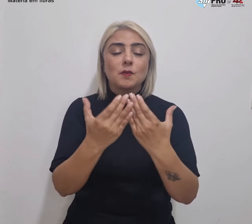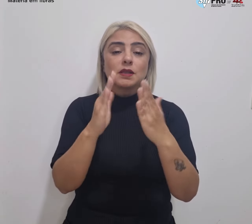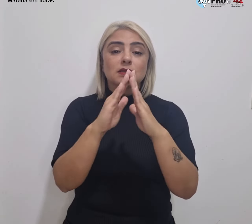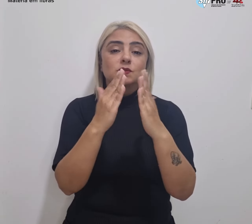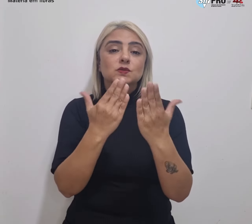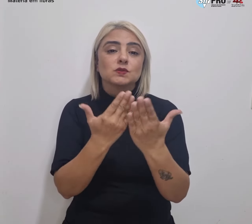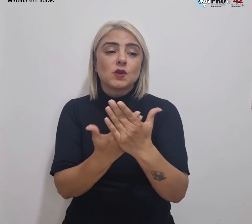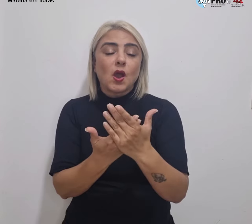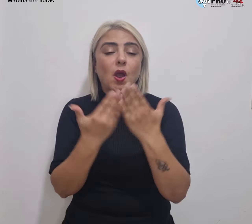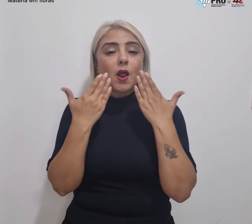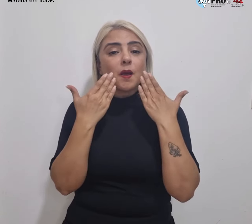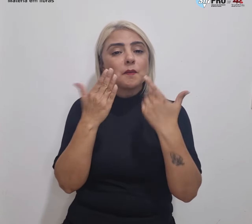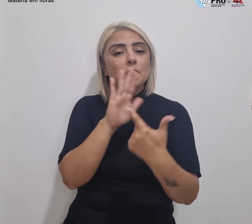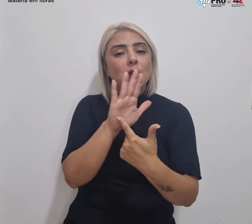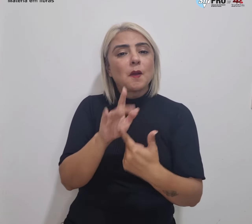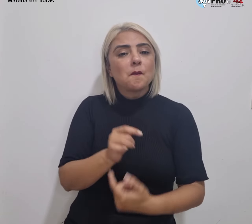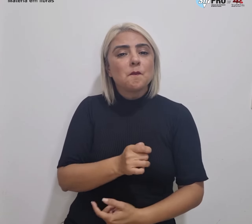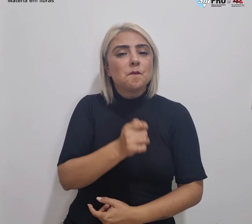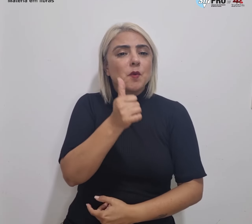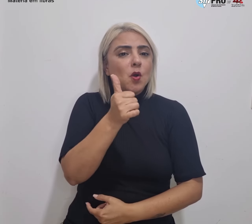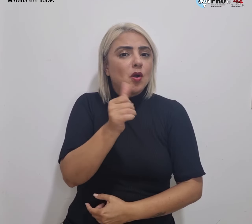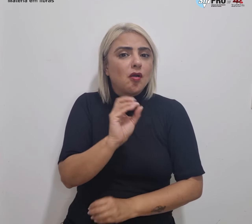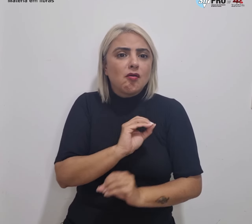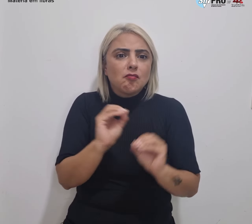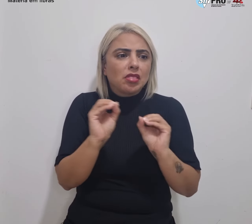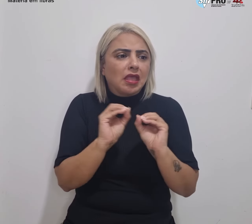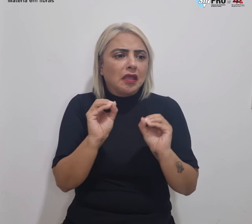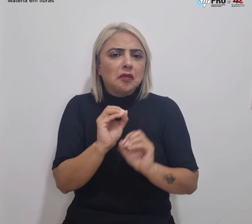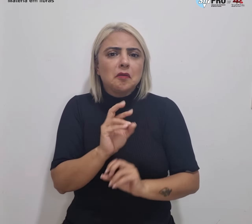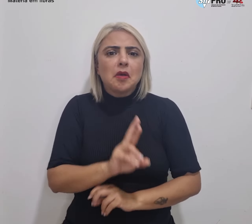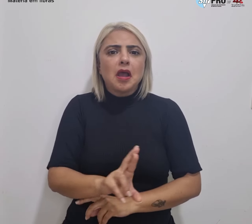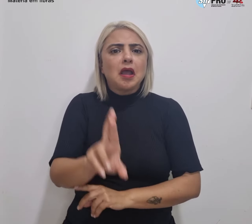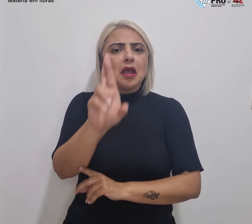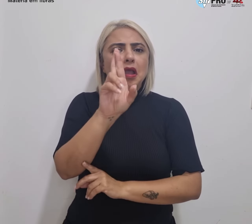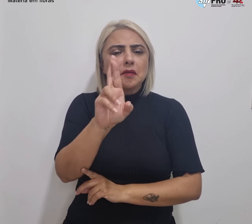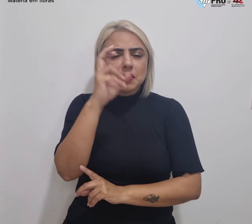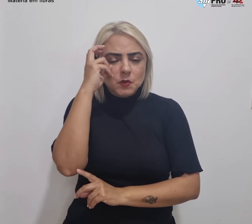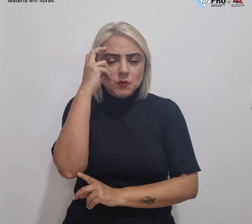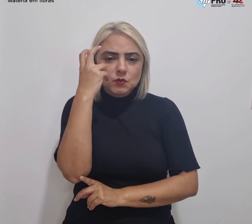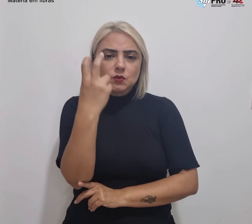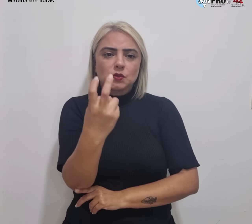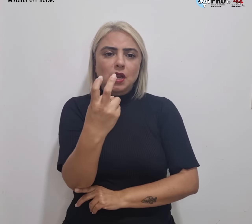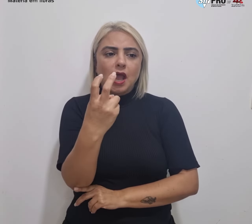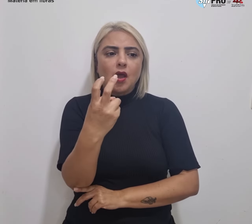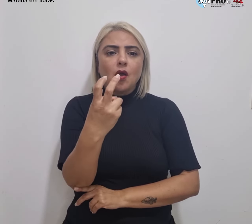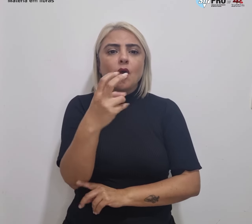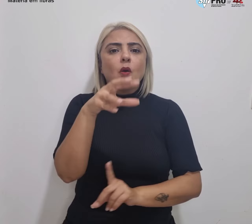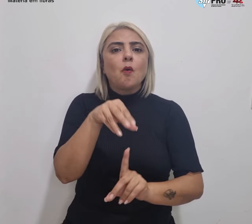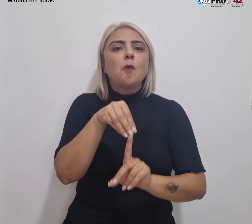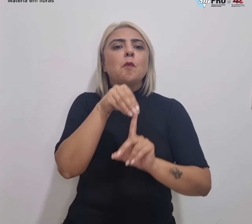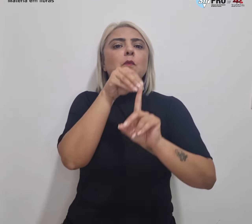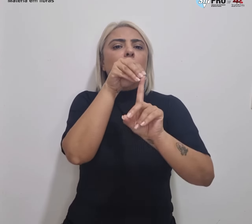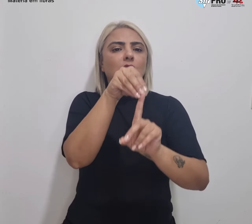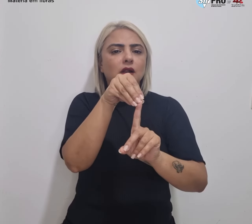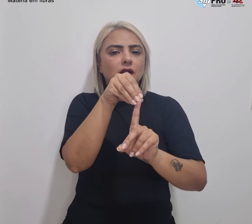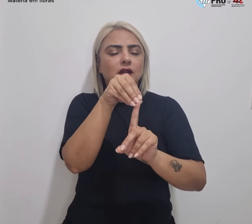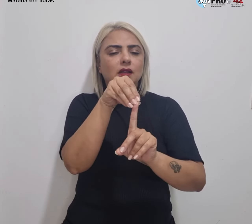apresenta pouca ou nenhuma representatividade cultural ou protagonista fatores que